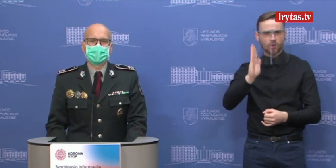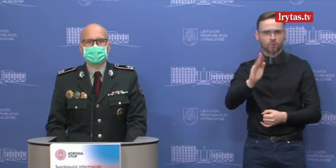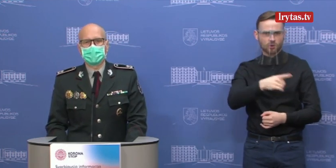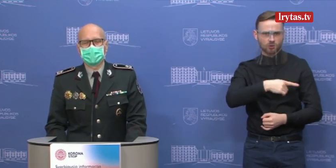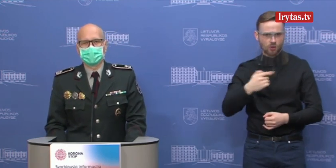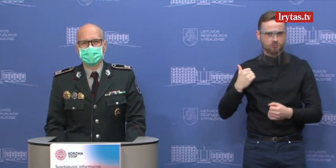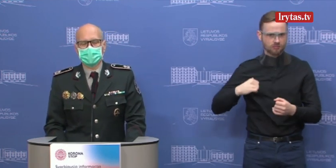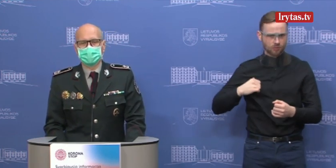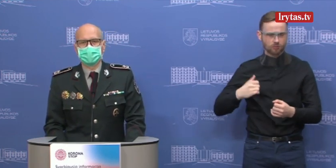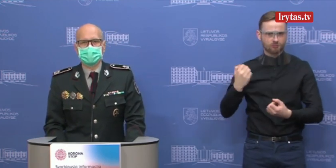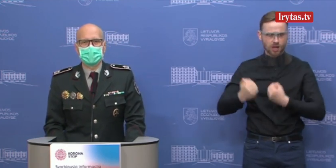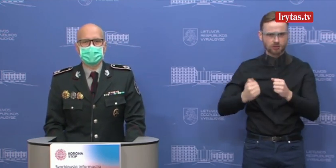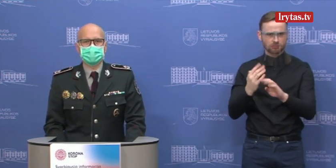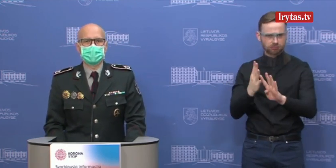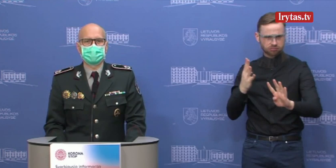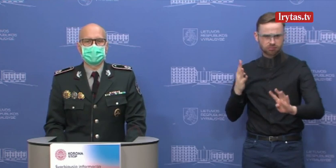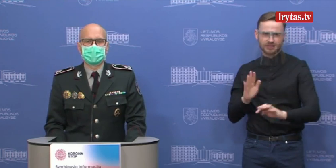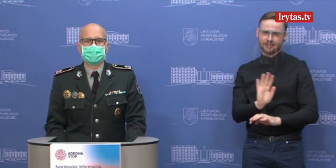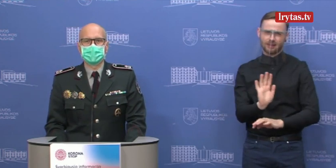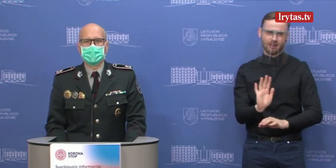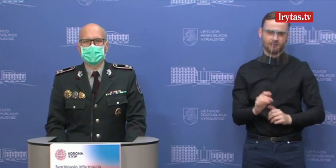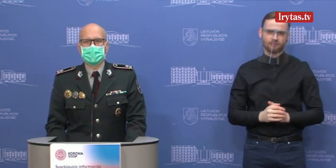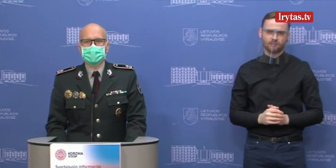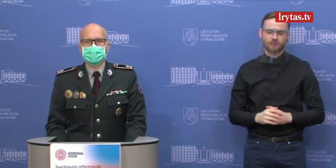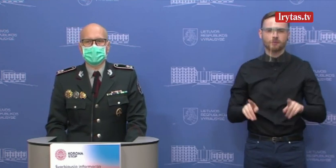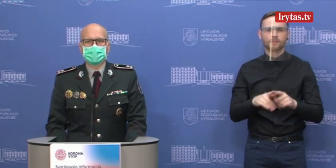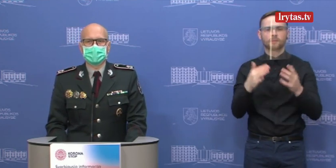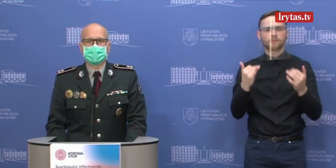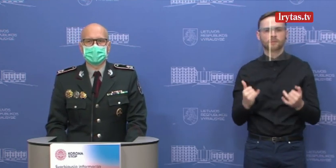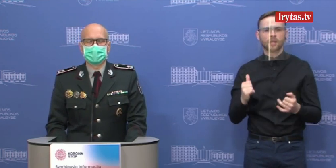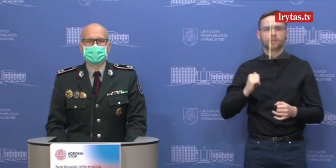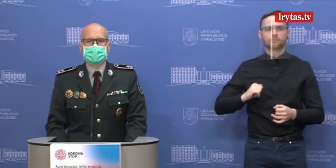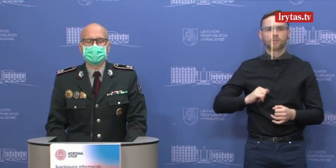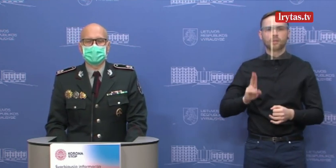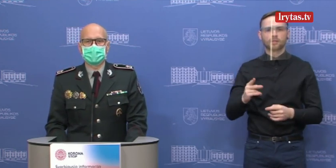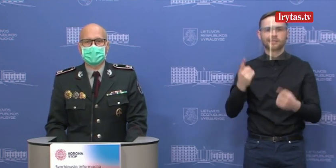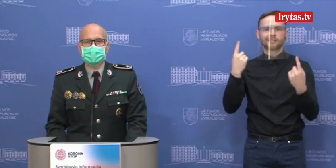kalbant apie Lietuvos Respublikos piliečių atvykimą iš